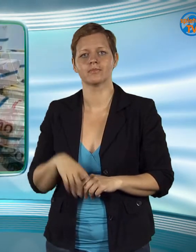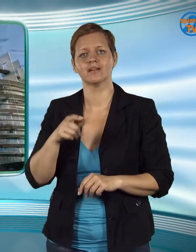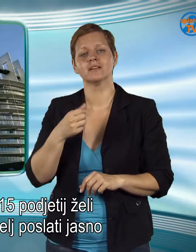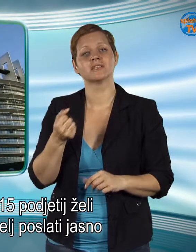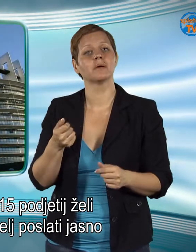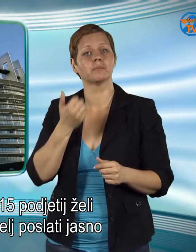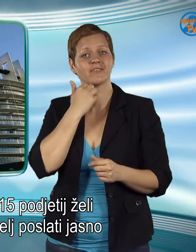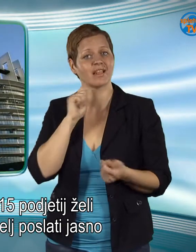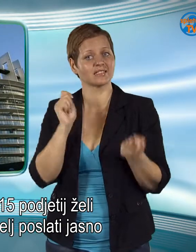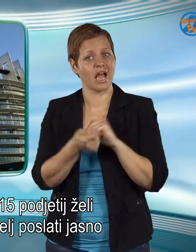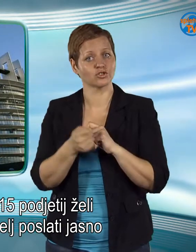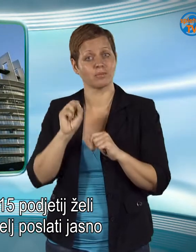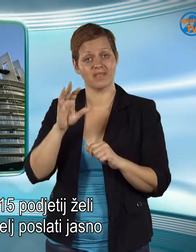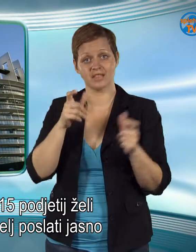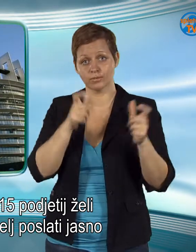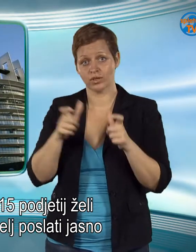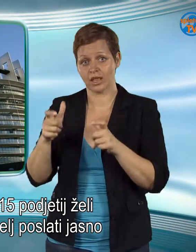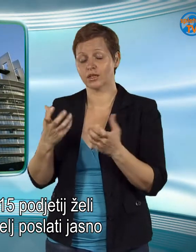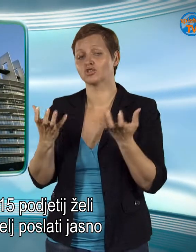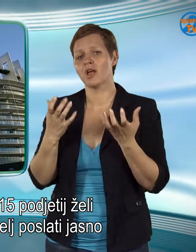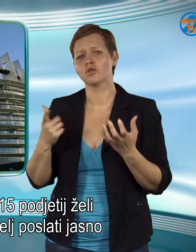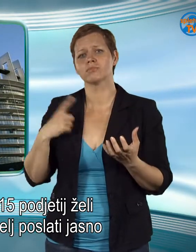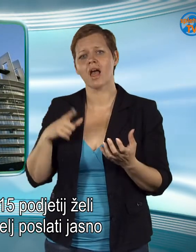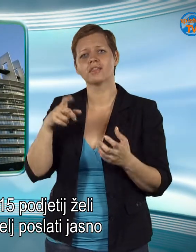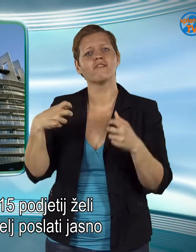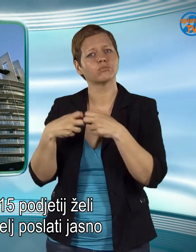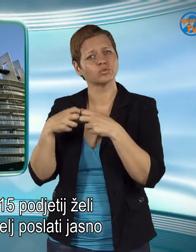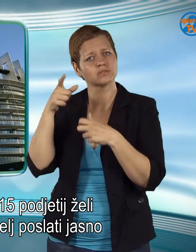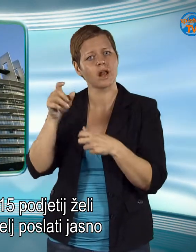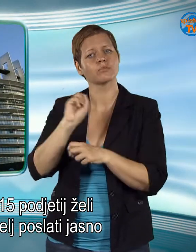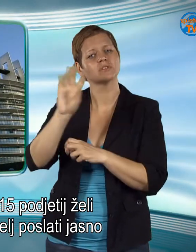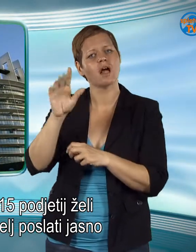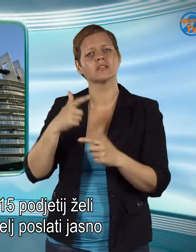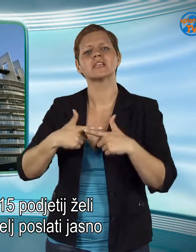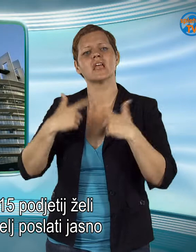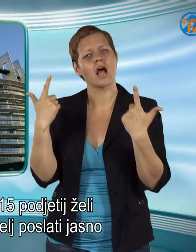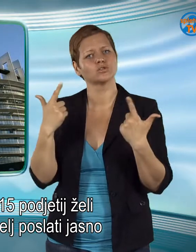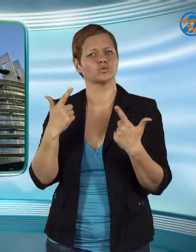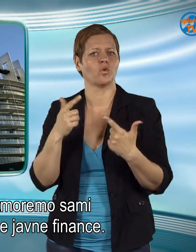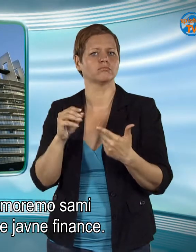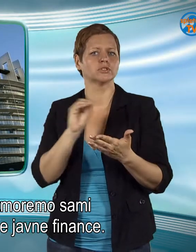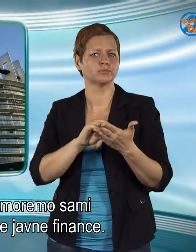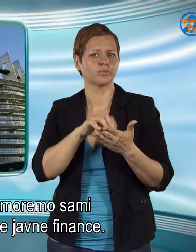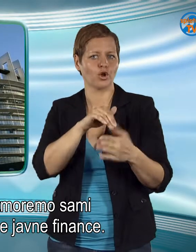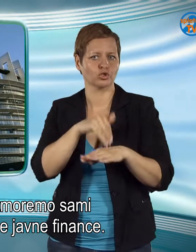S privatizacijo 15 podjetij želi Ljubljana v Bruselj poslati jasno sporočilo, da zmoremo